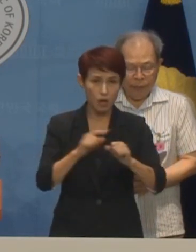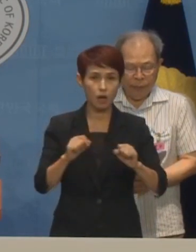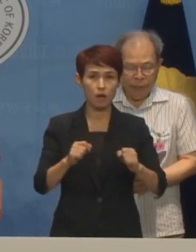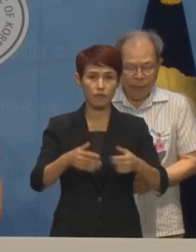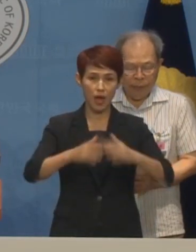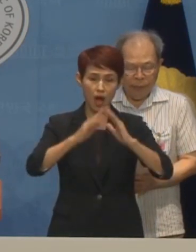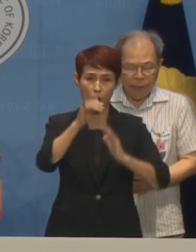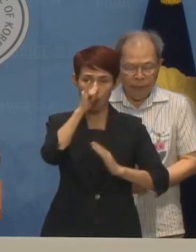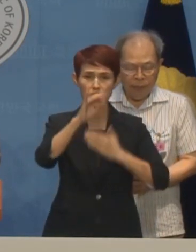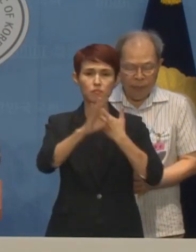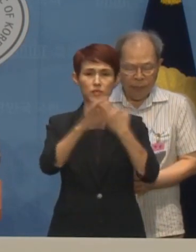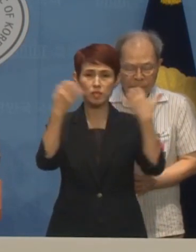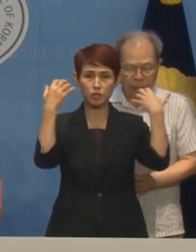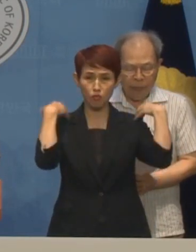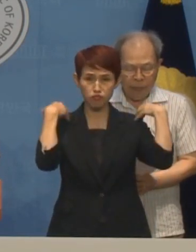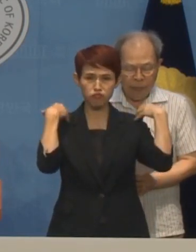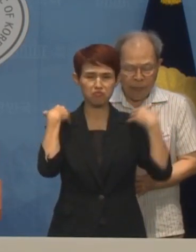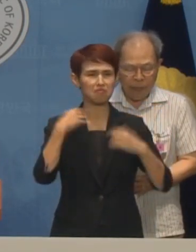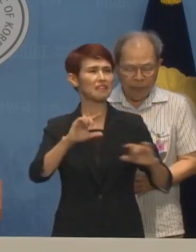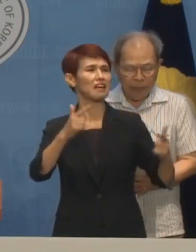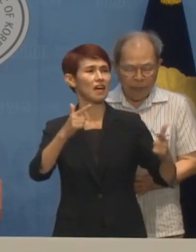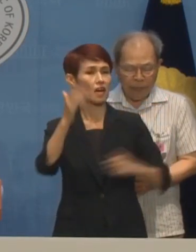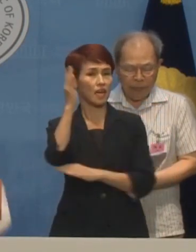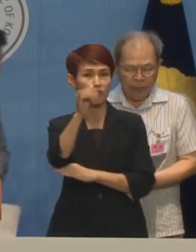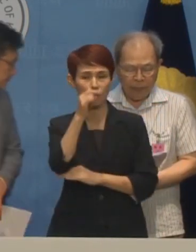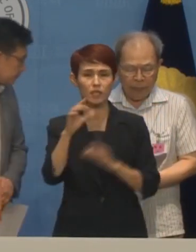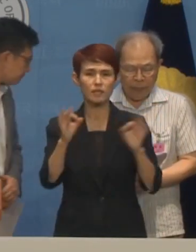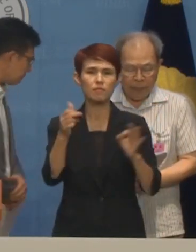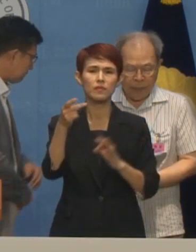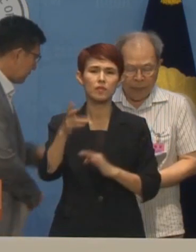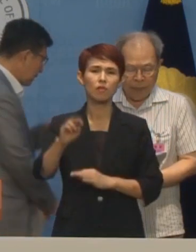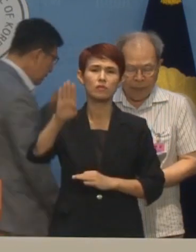부정하는 김영석을 임명했다.